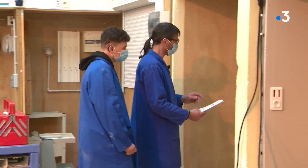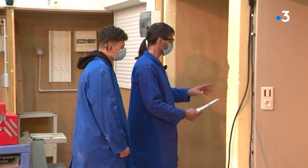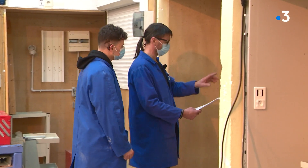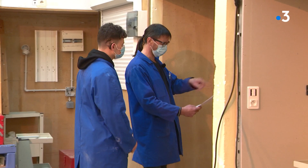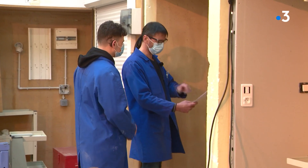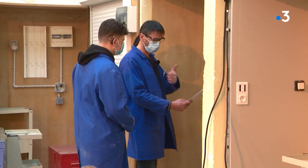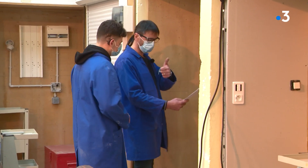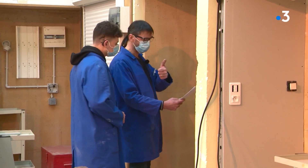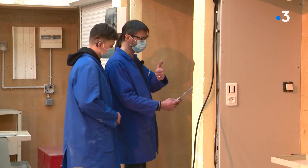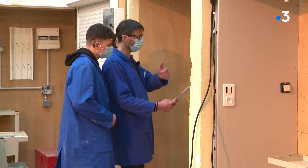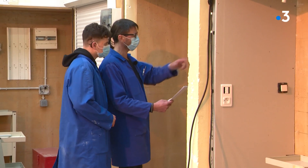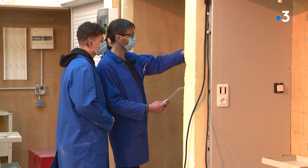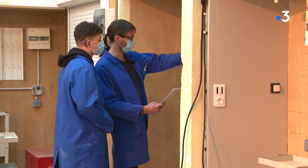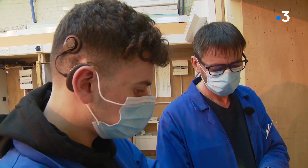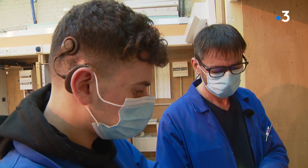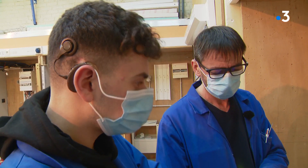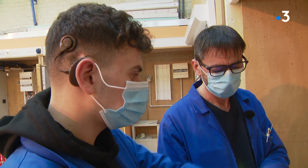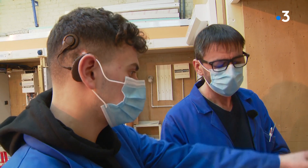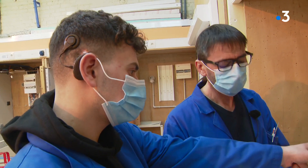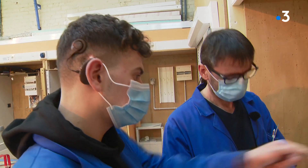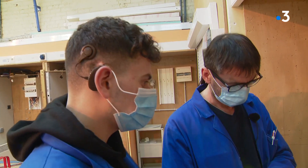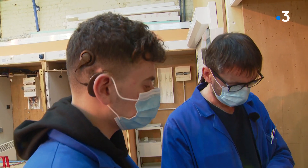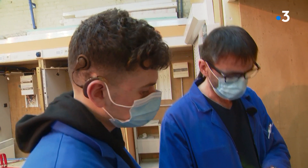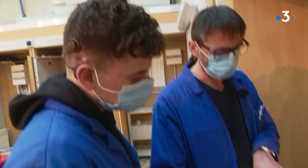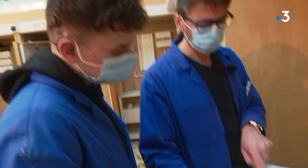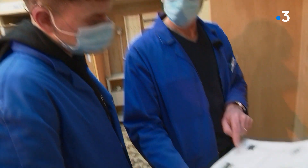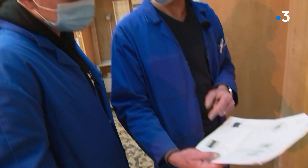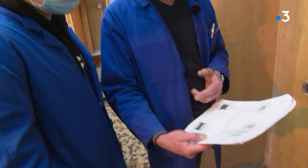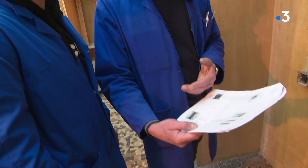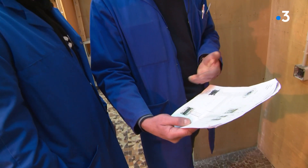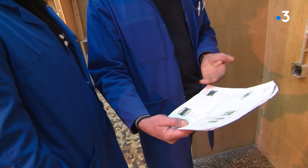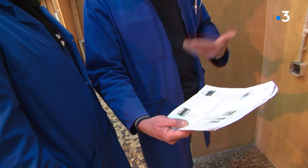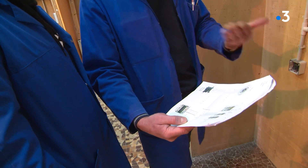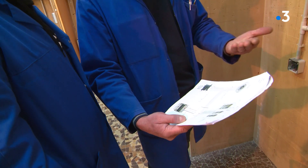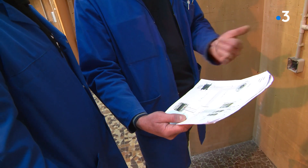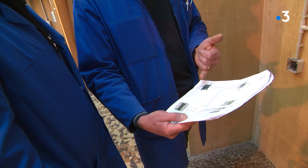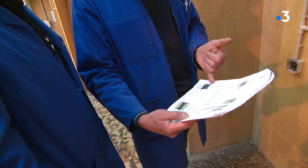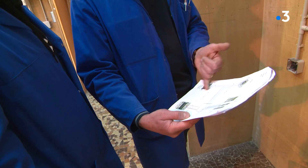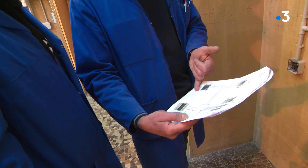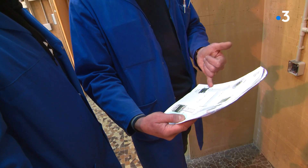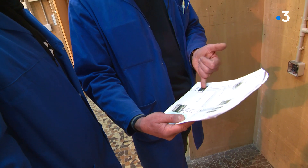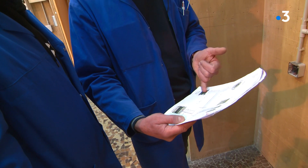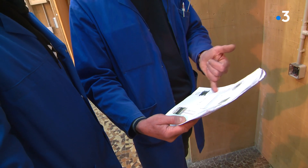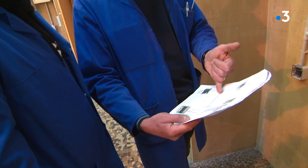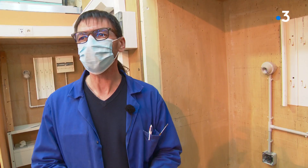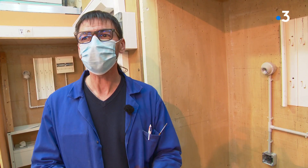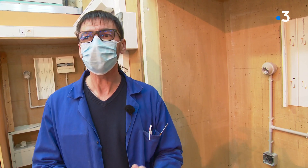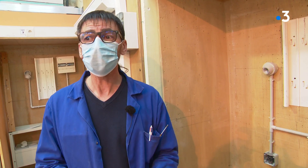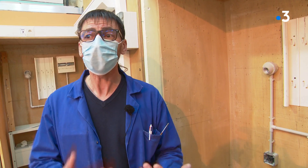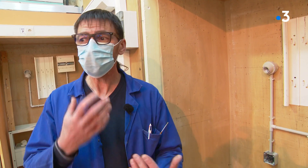en attendant, Mathieu est un élève assidu en première année de brevet professionnel, un autre challenge. Cette année, avec le